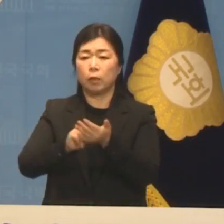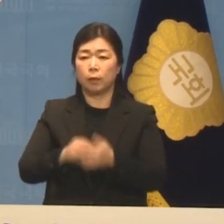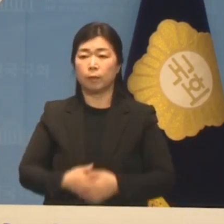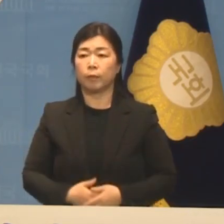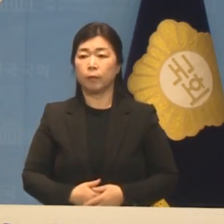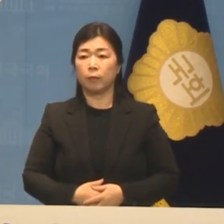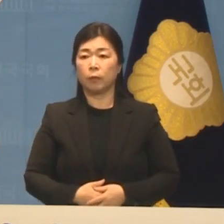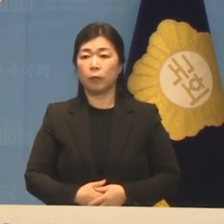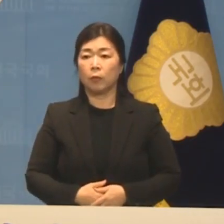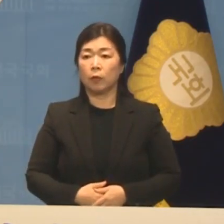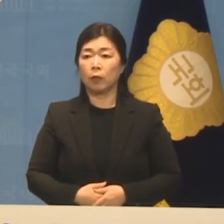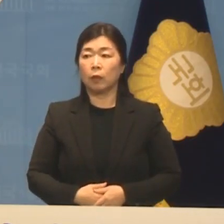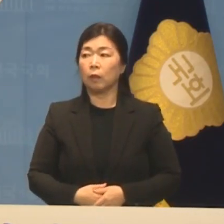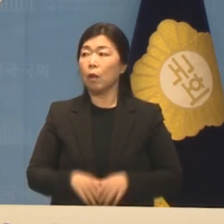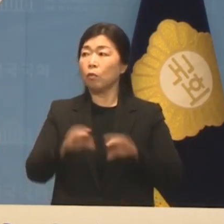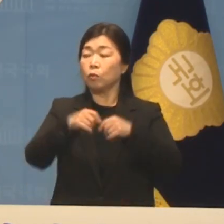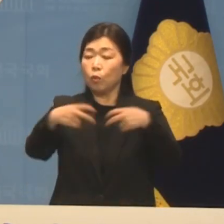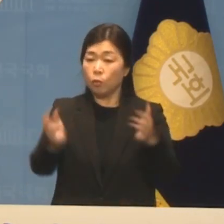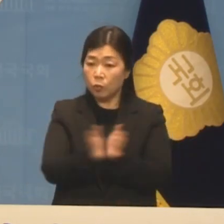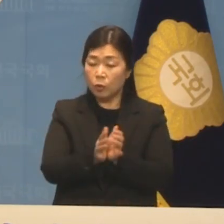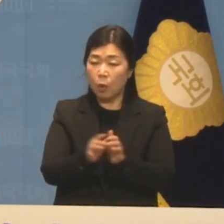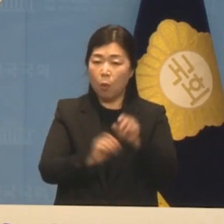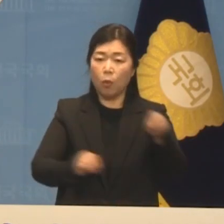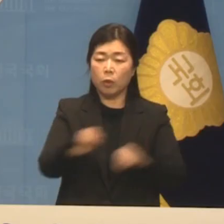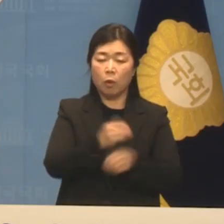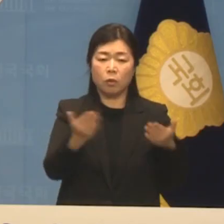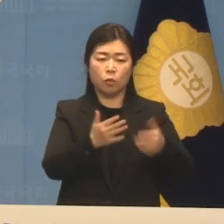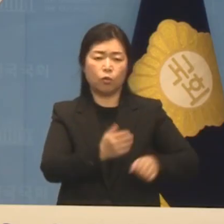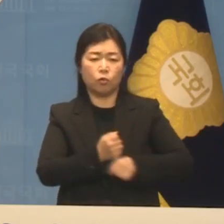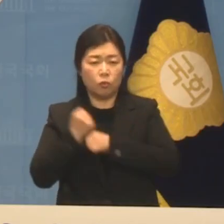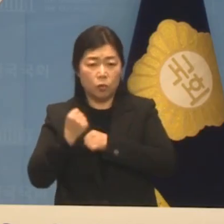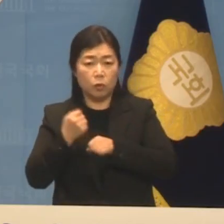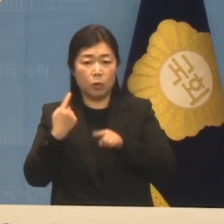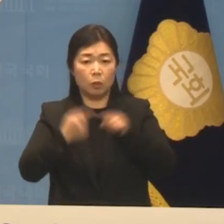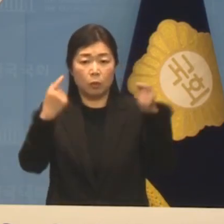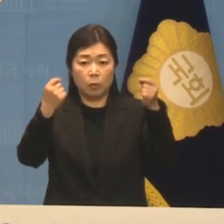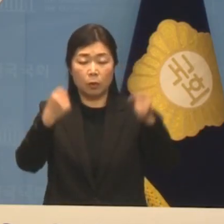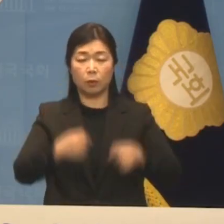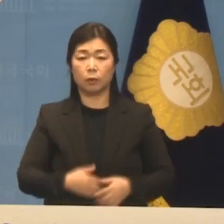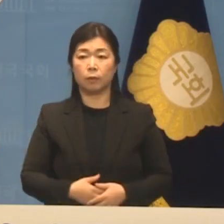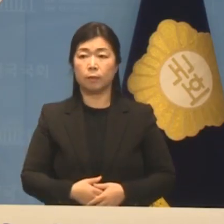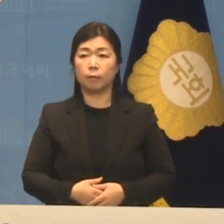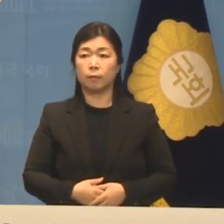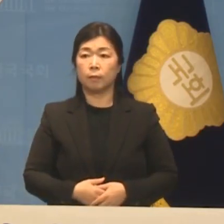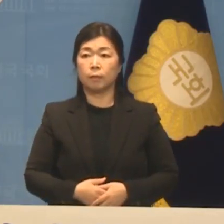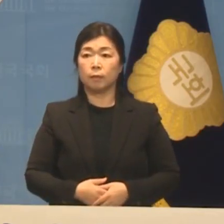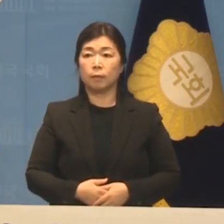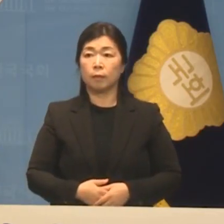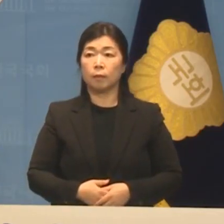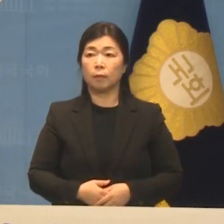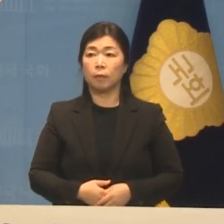부작용을 초래하며 국토부는 오히려 직무유기한 것이 됩니다.